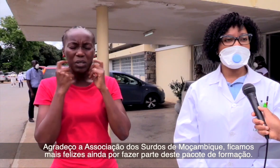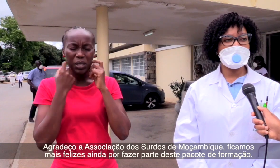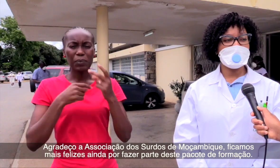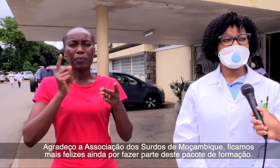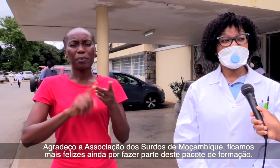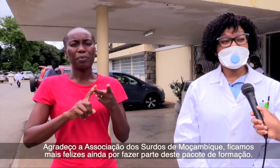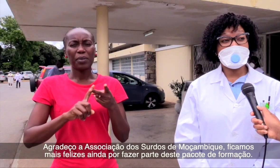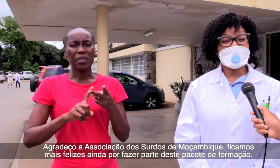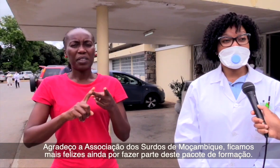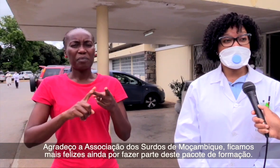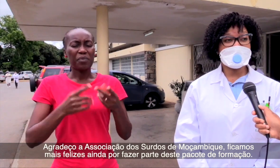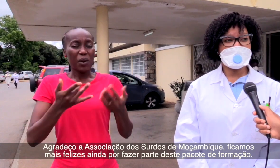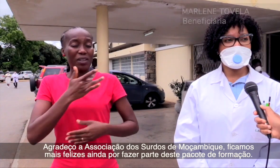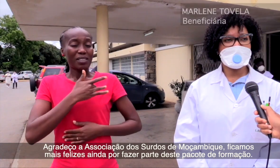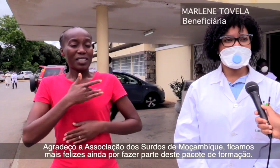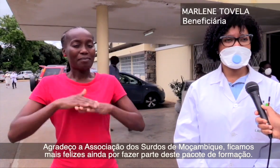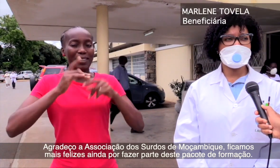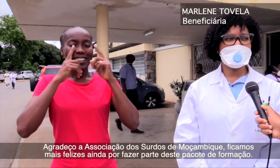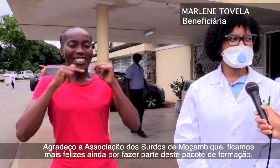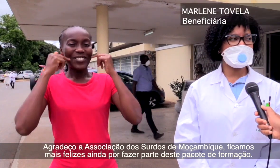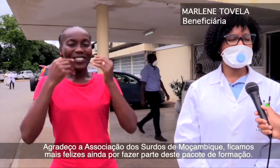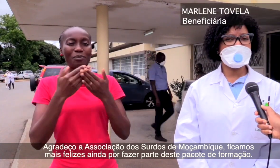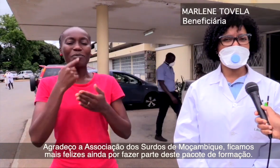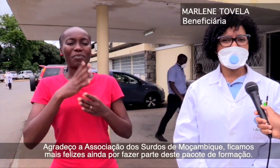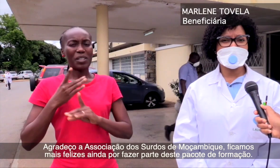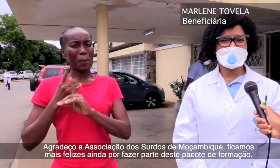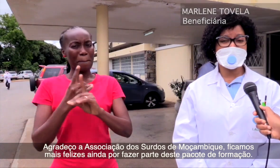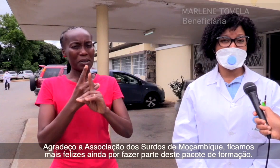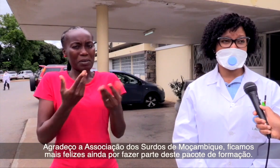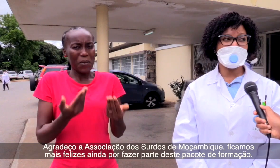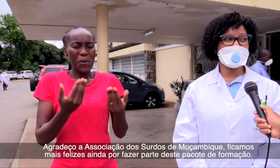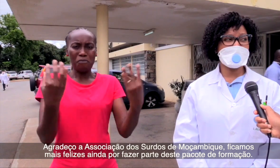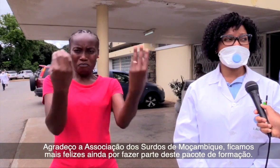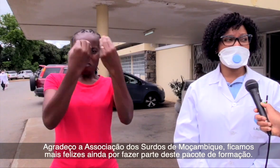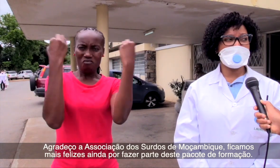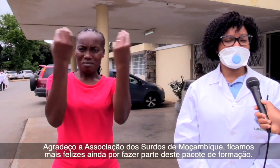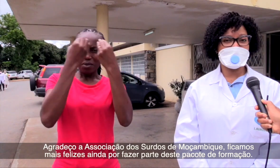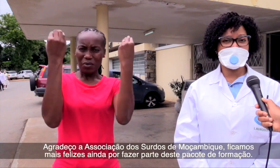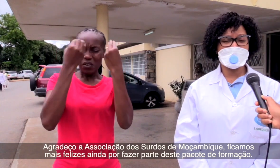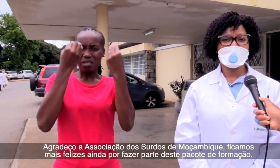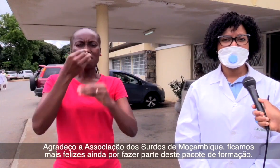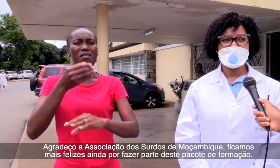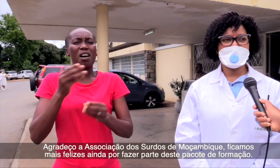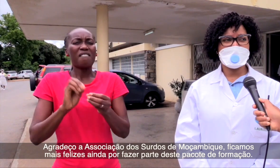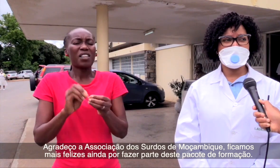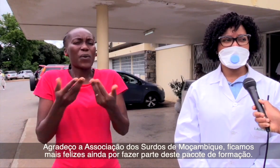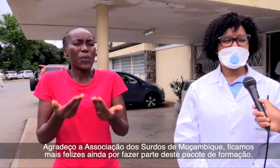estamos mais felizes ainda por fazermos parte deste pacote de formação, por termos sido abrangidos para